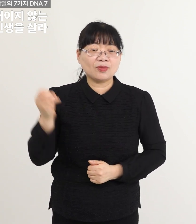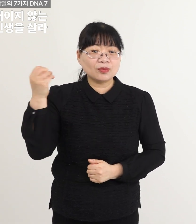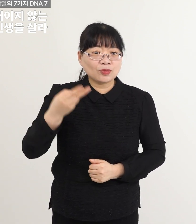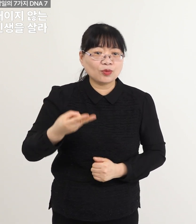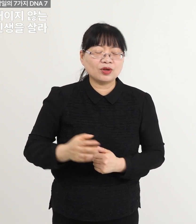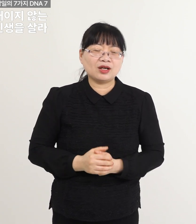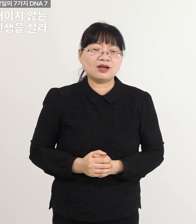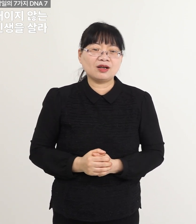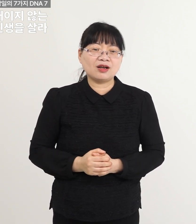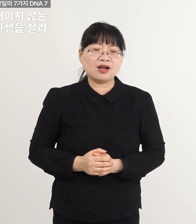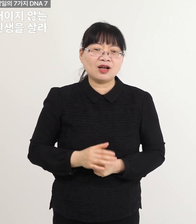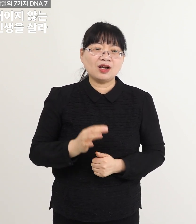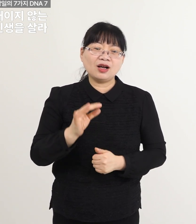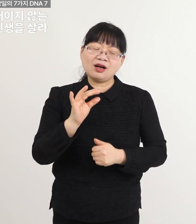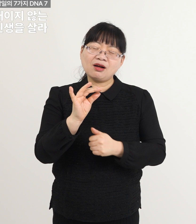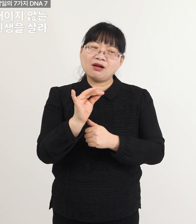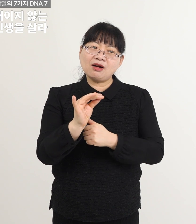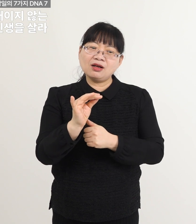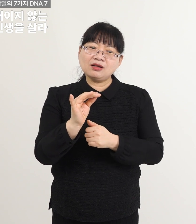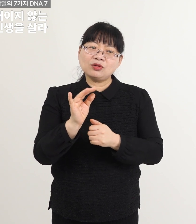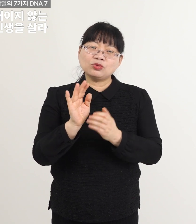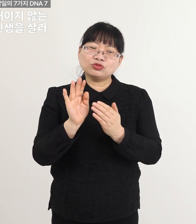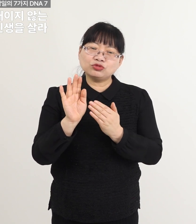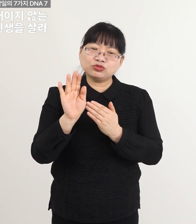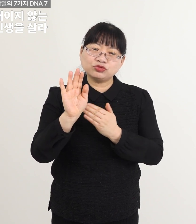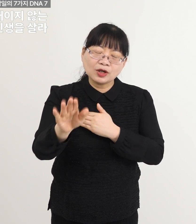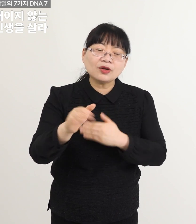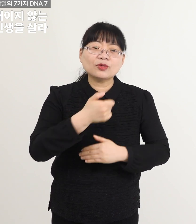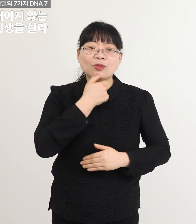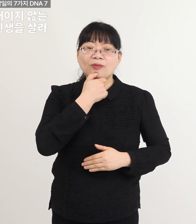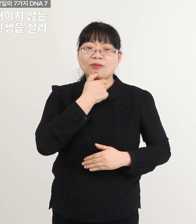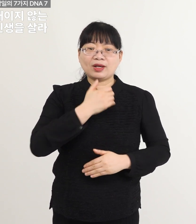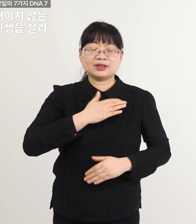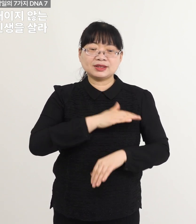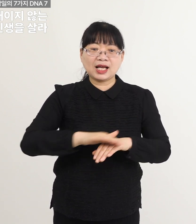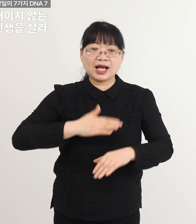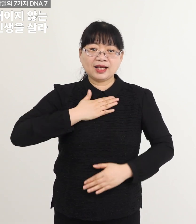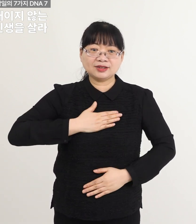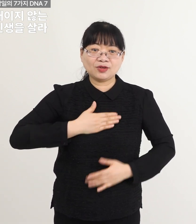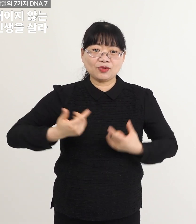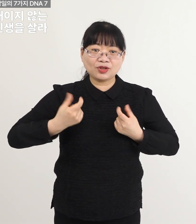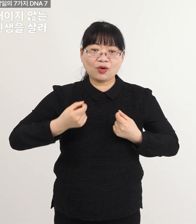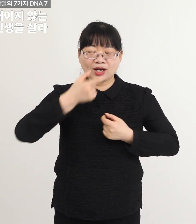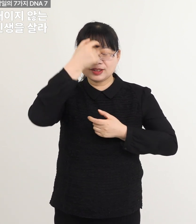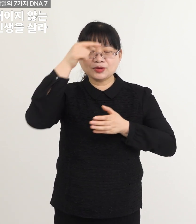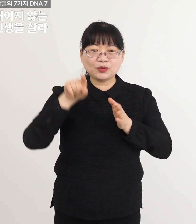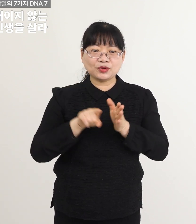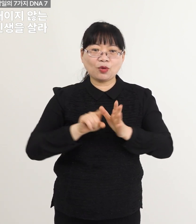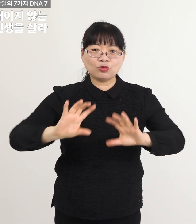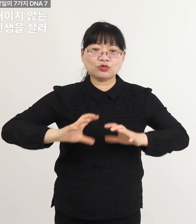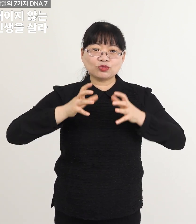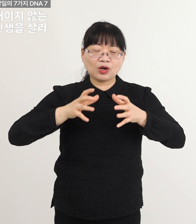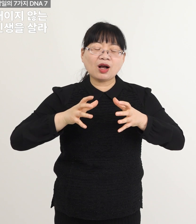그리고 몇백 년 후에 로마는 잘 아시는 것처럼 기독교 국가가 되죠.